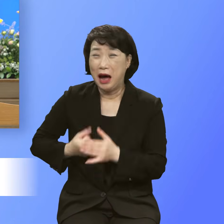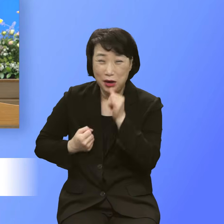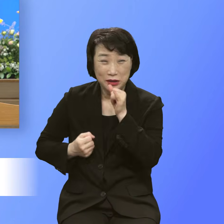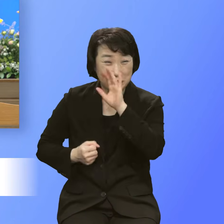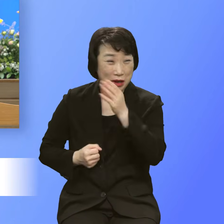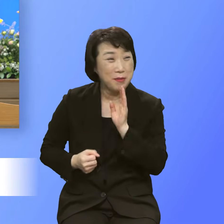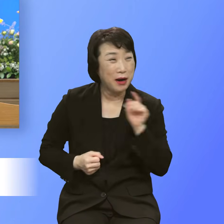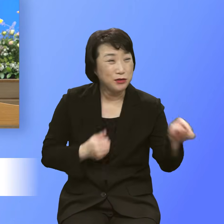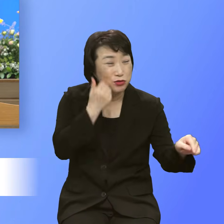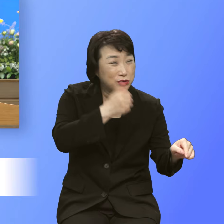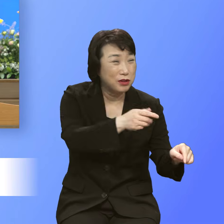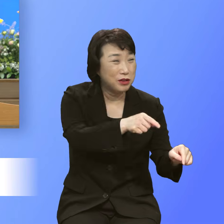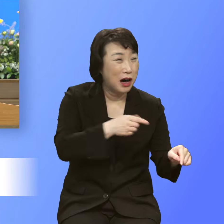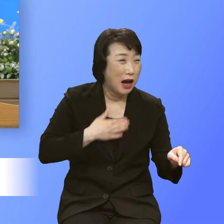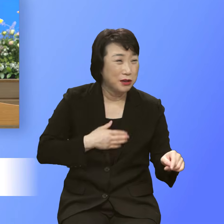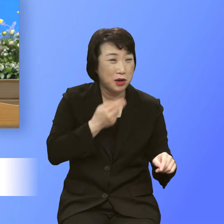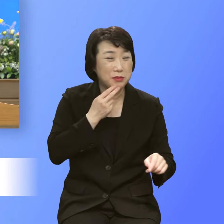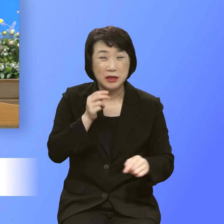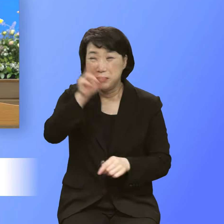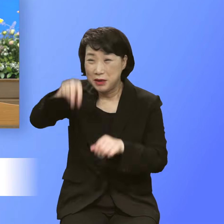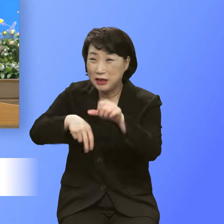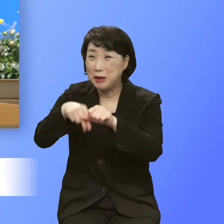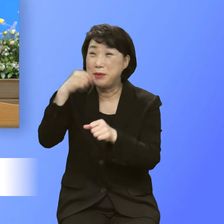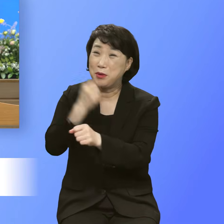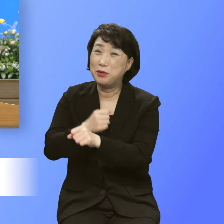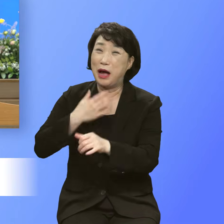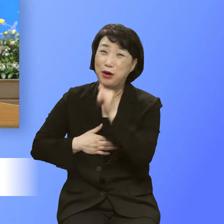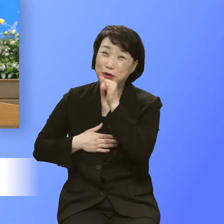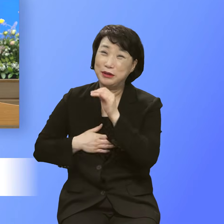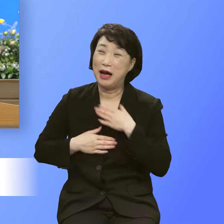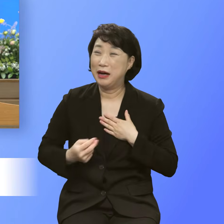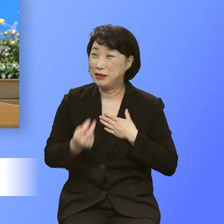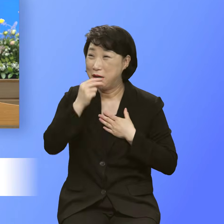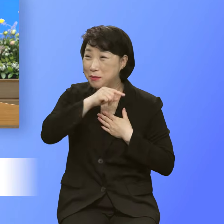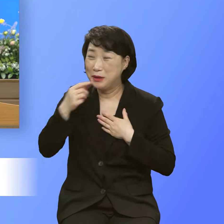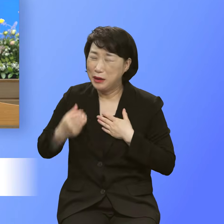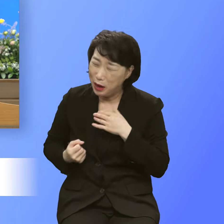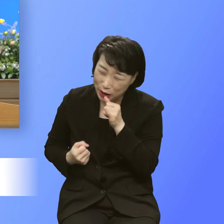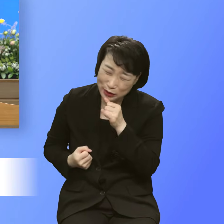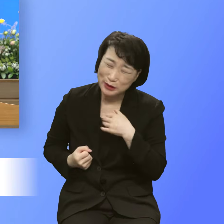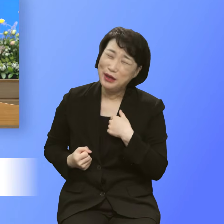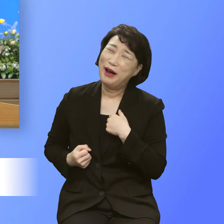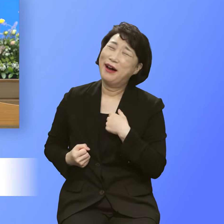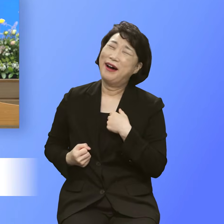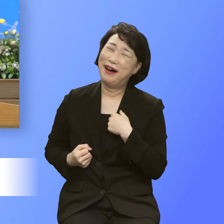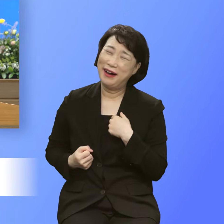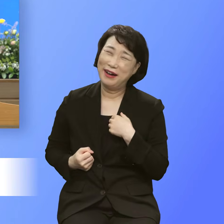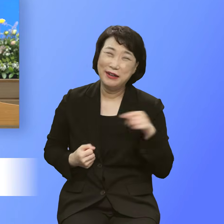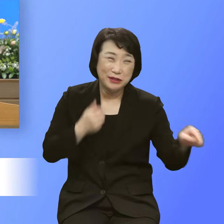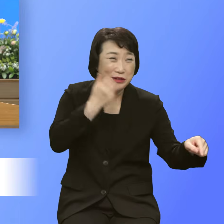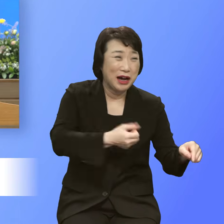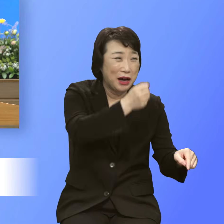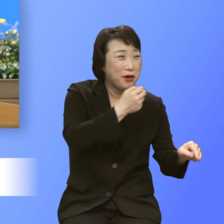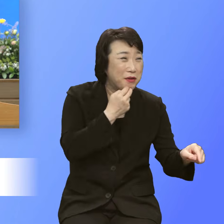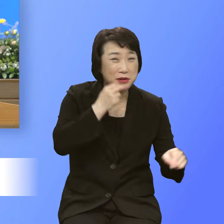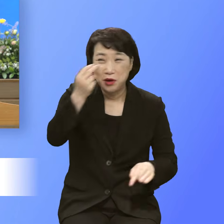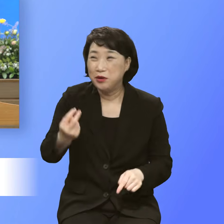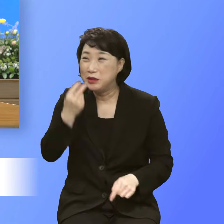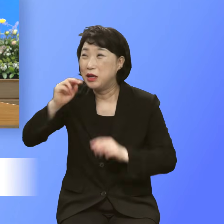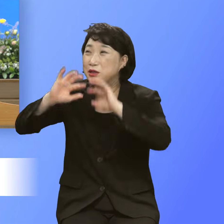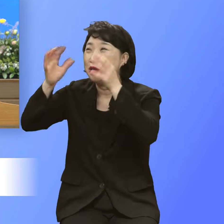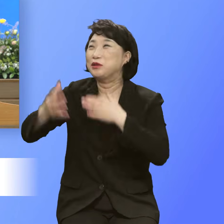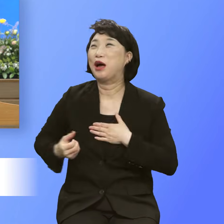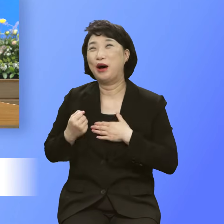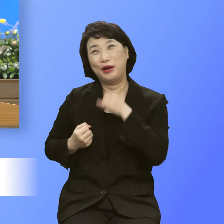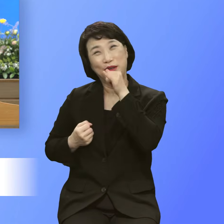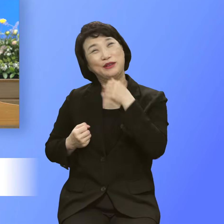알지 못하는 십자가의 피의 공로를 알았을까? 생명의 피가 내 안에 있었을까? 저 사람이 갖지 못한 영생과 주님을